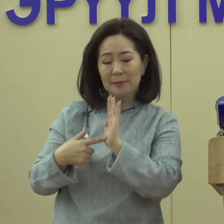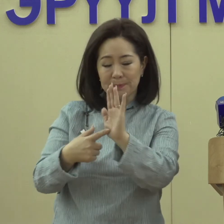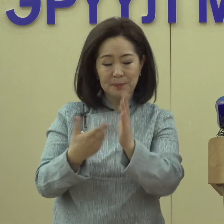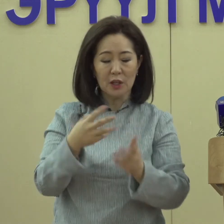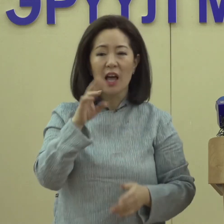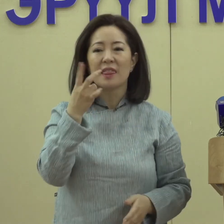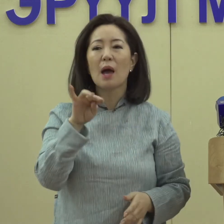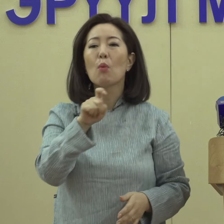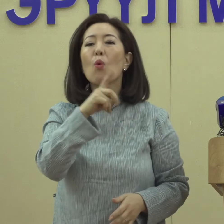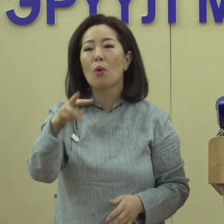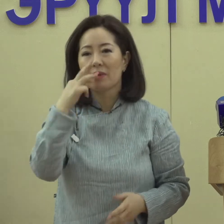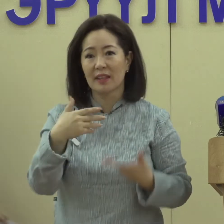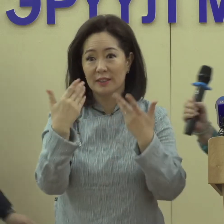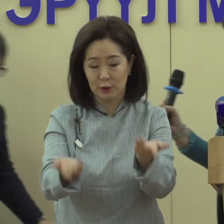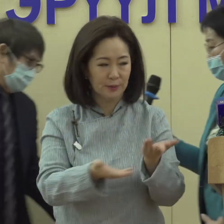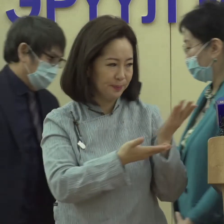бүхэнд хэлнэ.